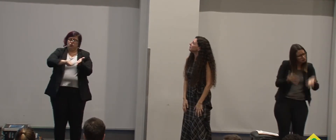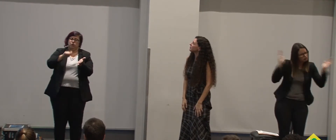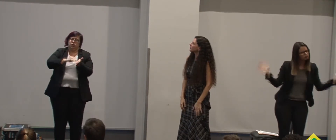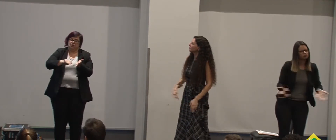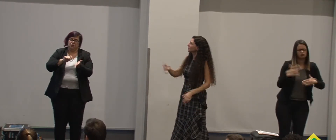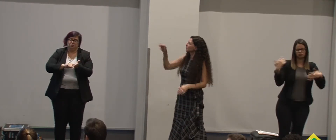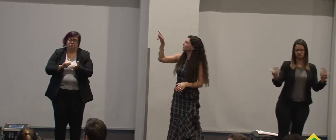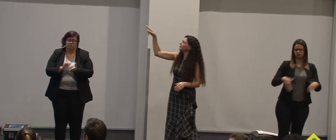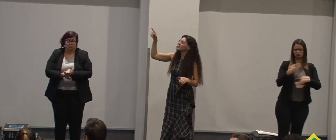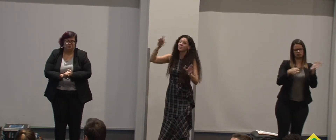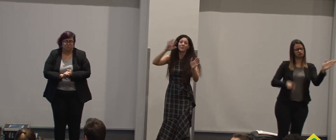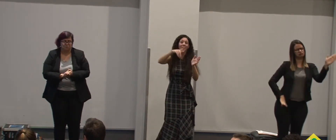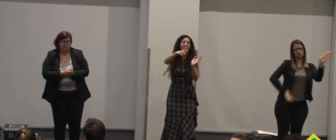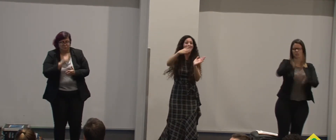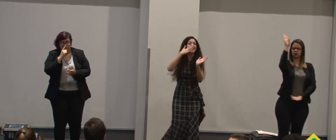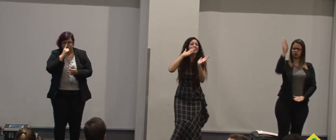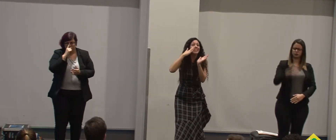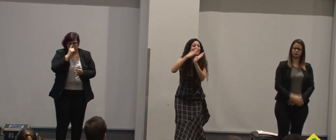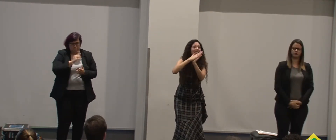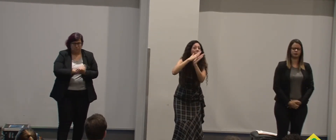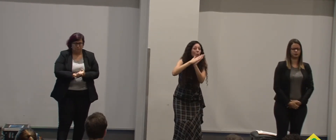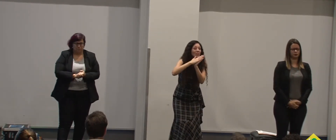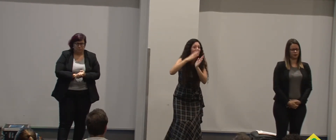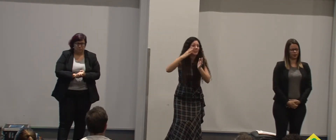parte escrita, do inglês escrito.